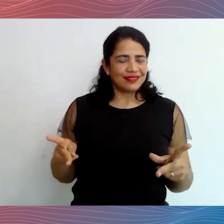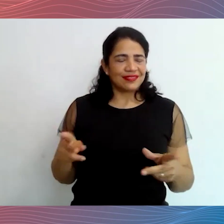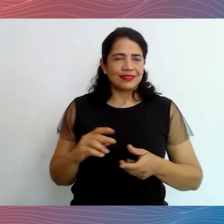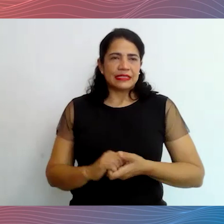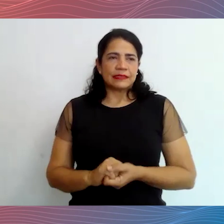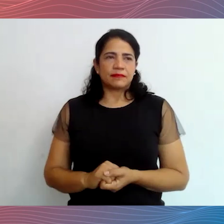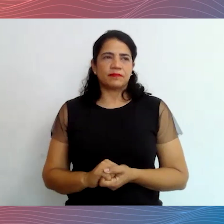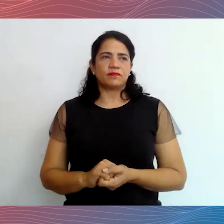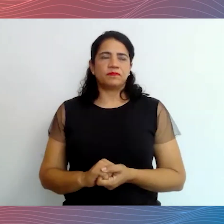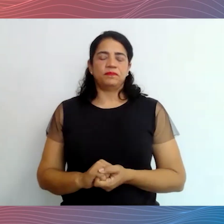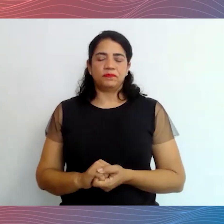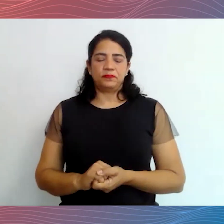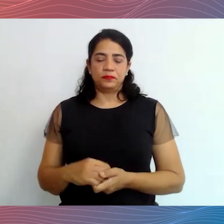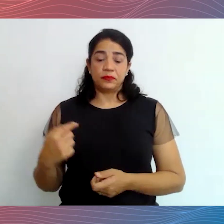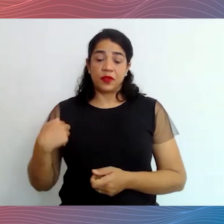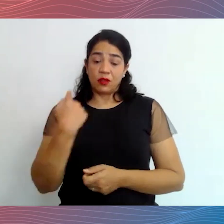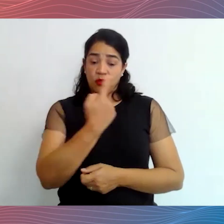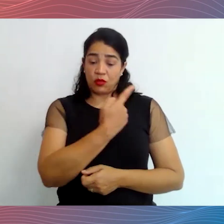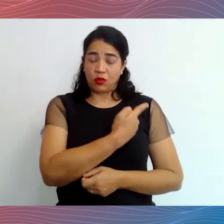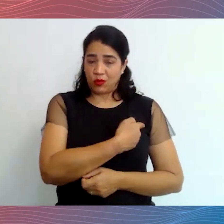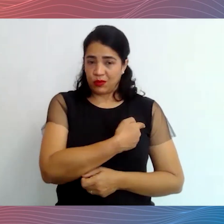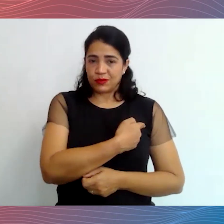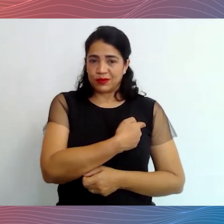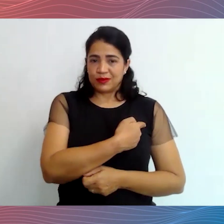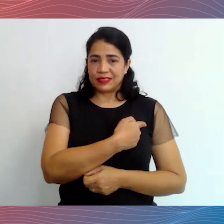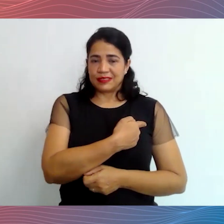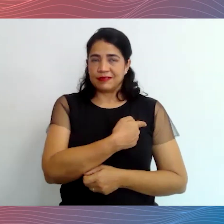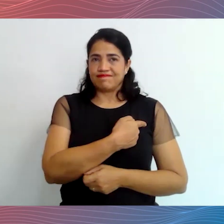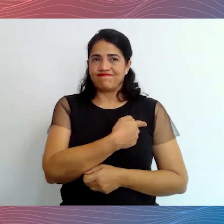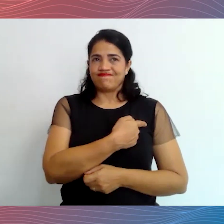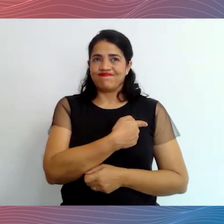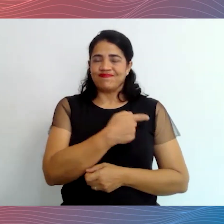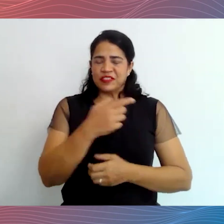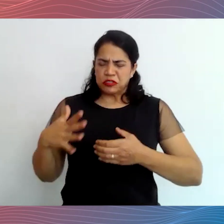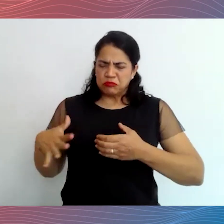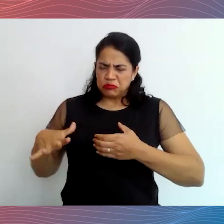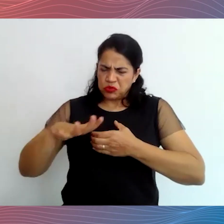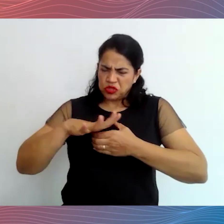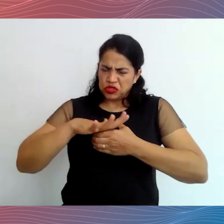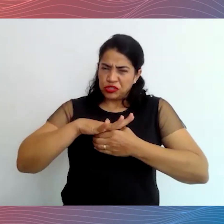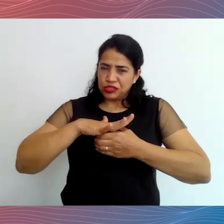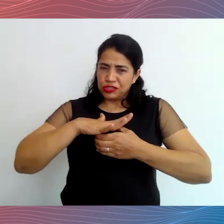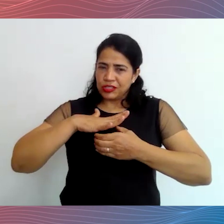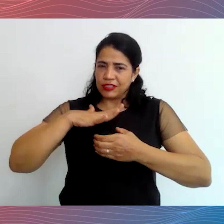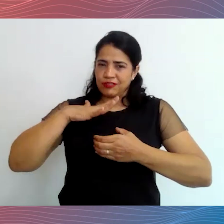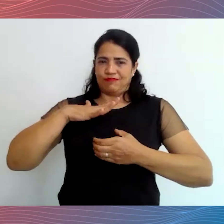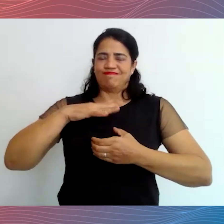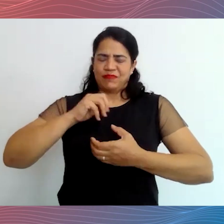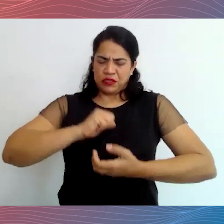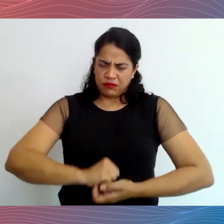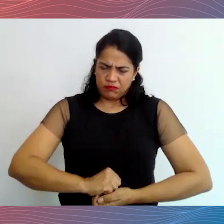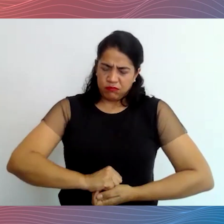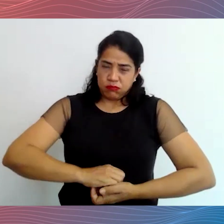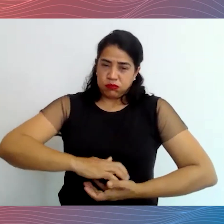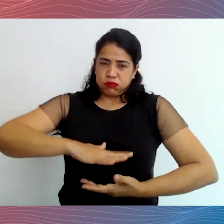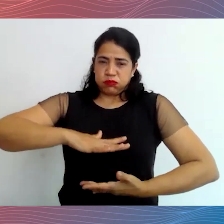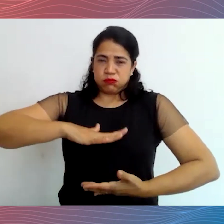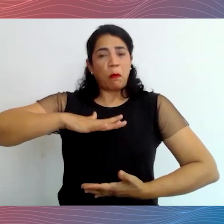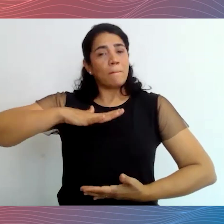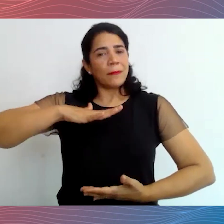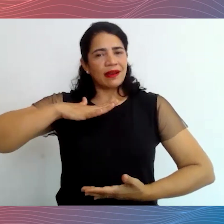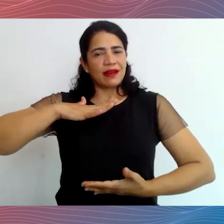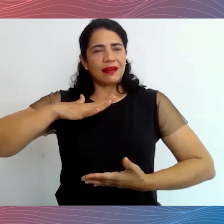sermos preenchidos da realidade. Quando o homem lá no jardim do Éden se desconectou de